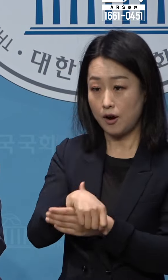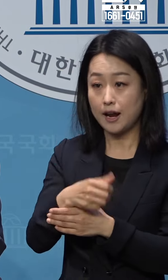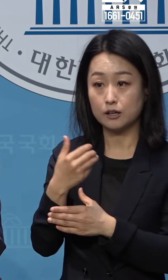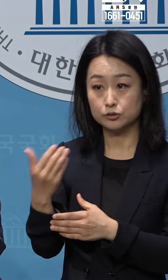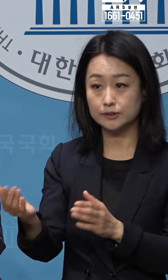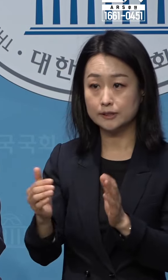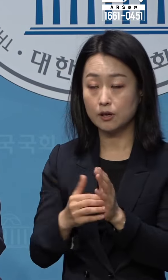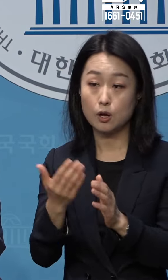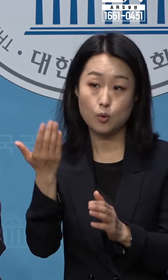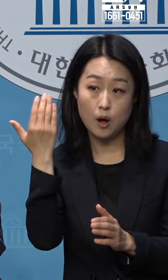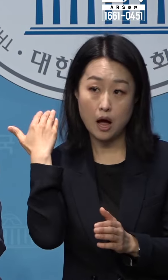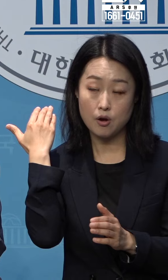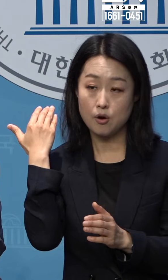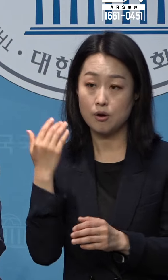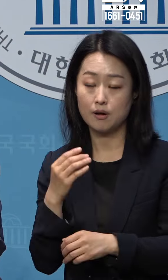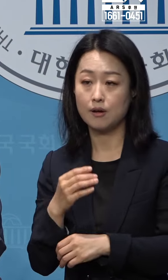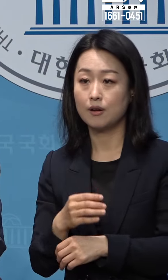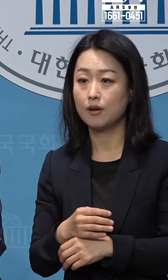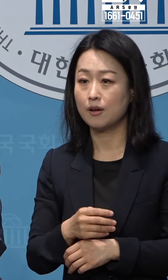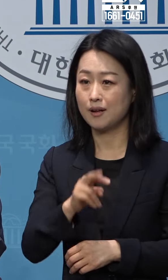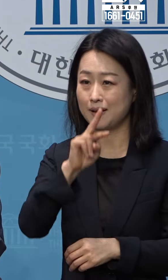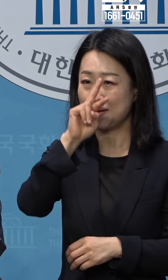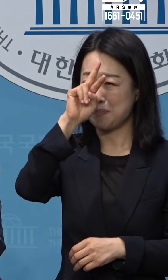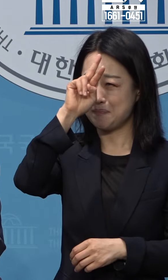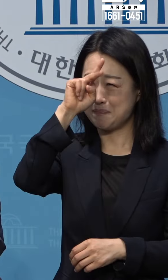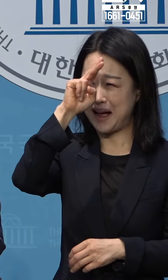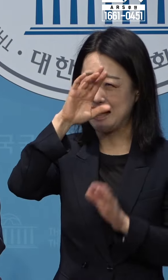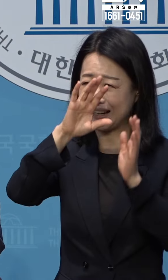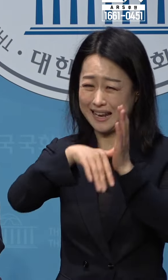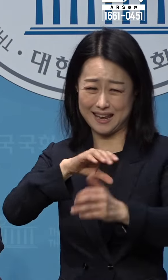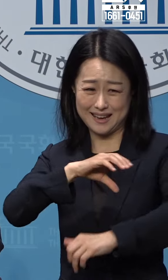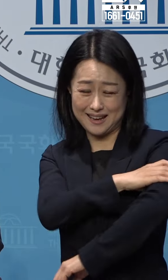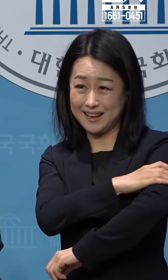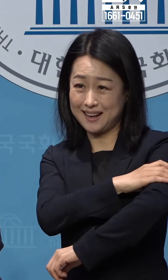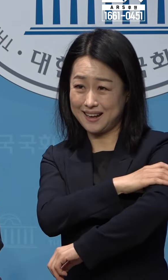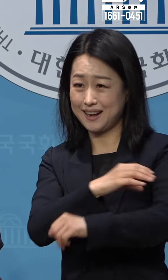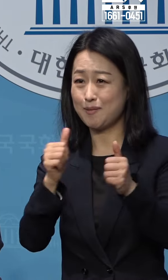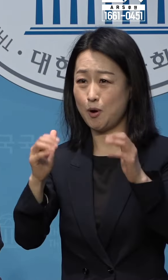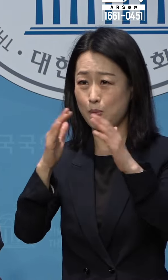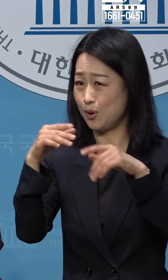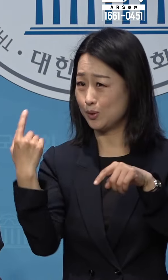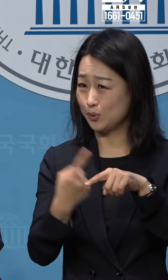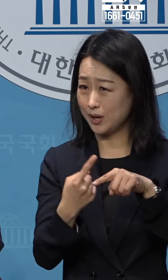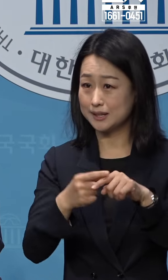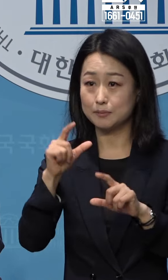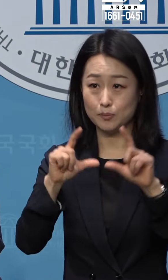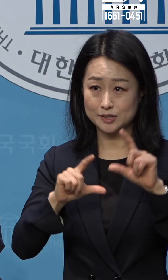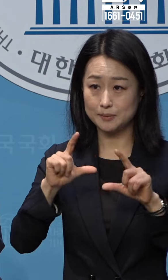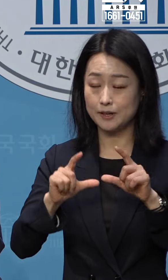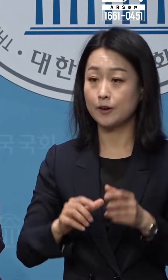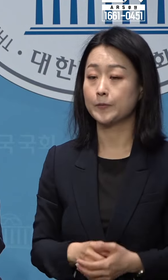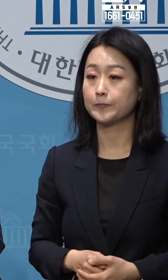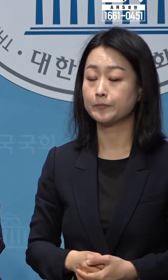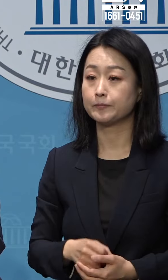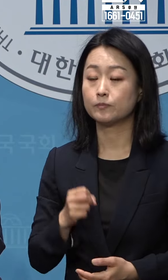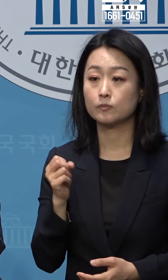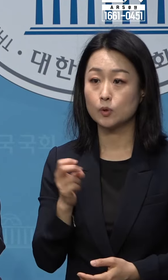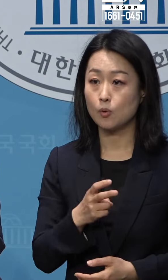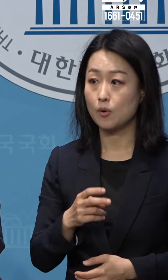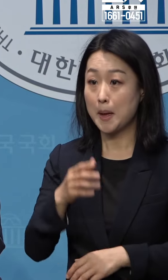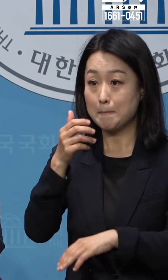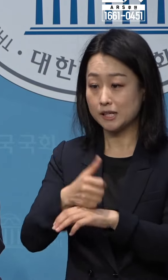과거 주 시대의 법원에서 볼 수 있었던 사례입니다 더욱이 마지막